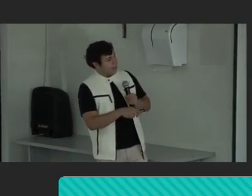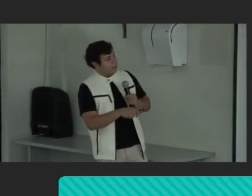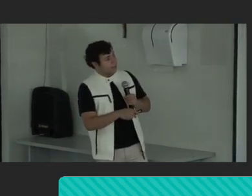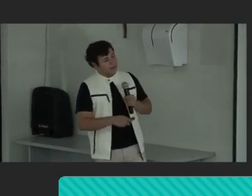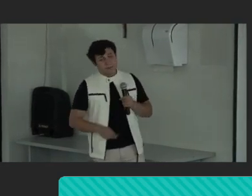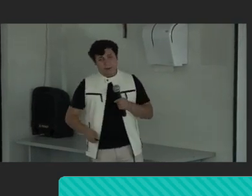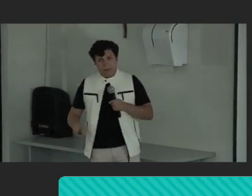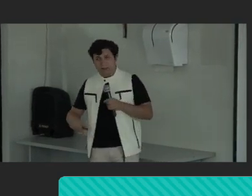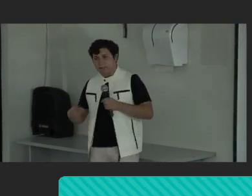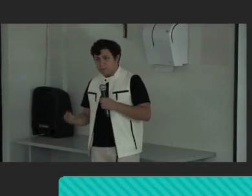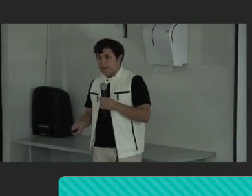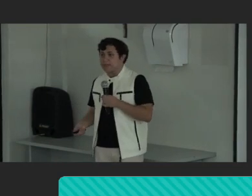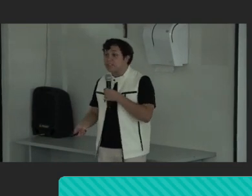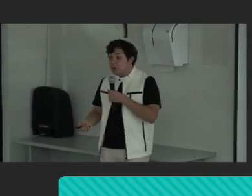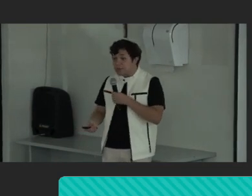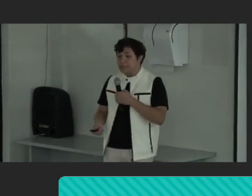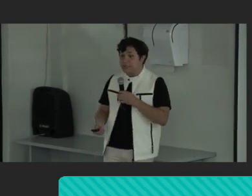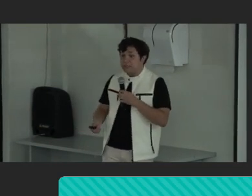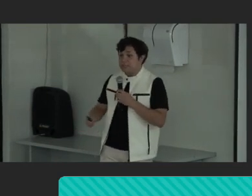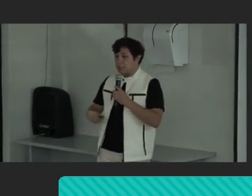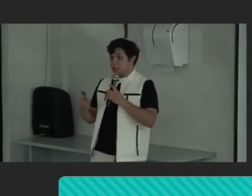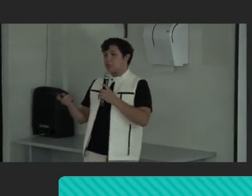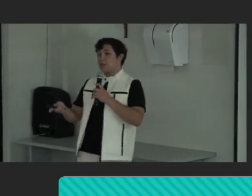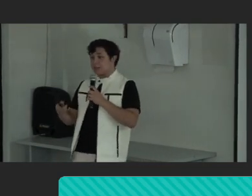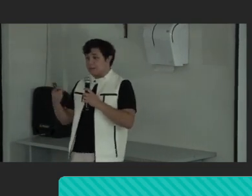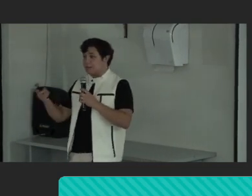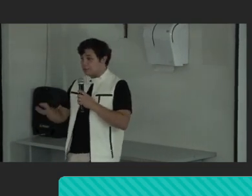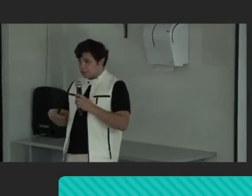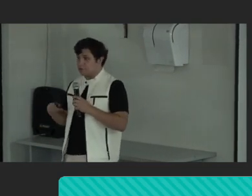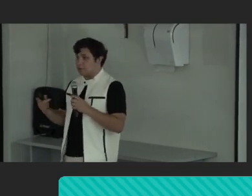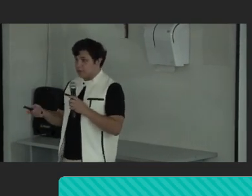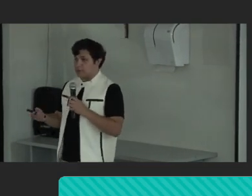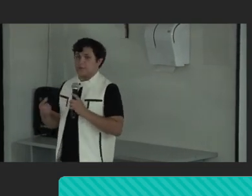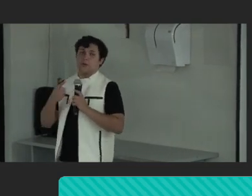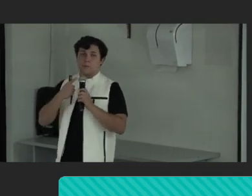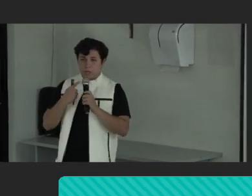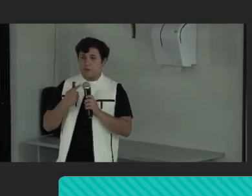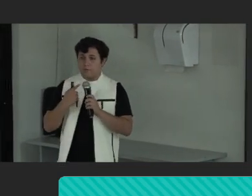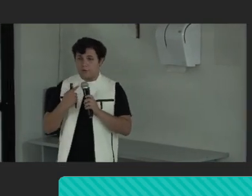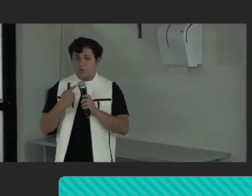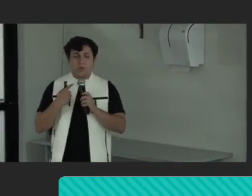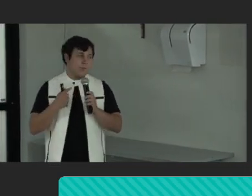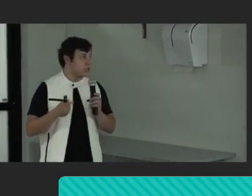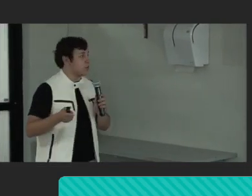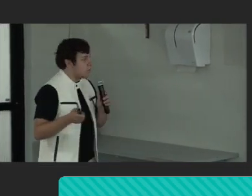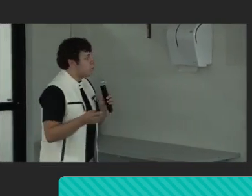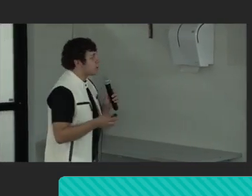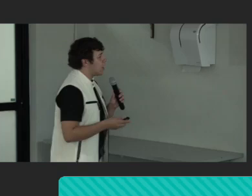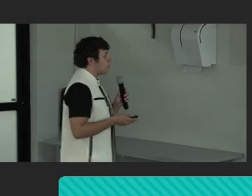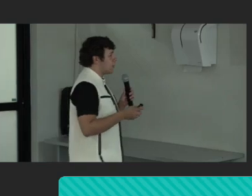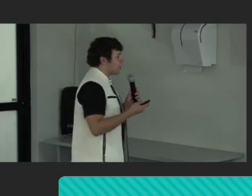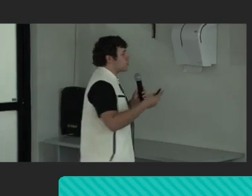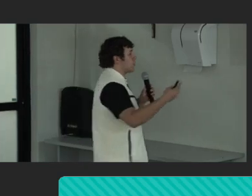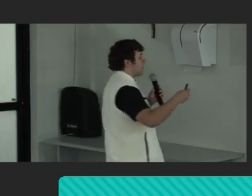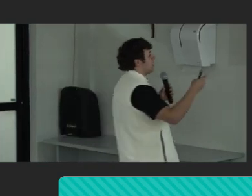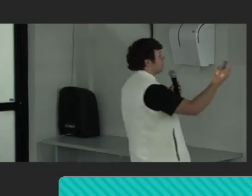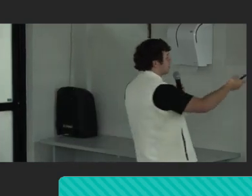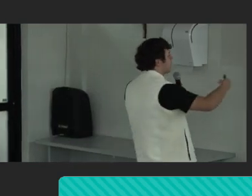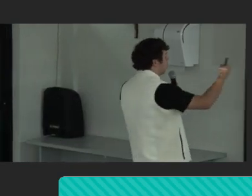Evitar dar la espalda a las conversaciones. Si yo estoy aquí hablando con ustedes, tengo el micrófono, pero si yo me volteo y empiezo a hablar de esta forma y